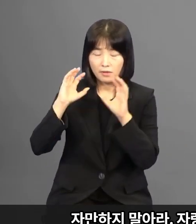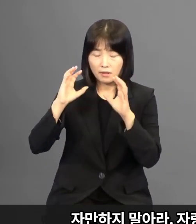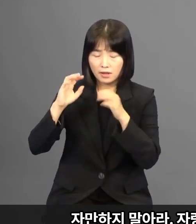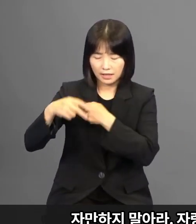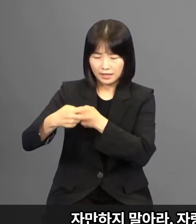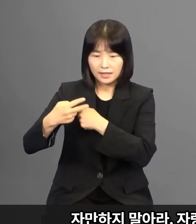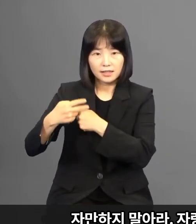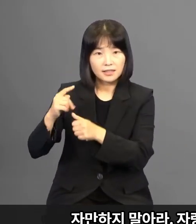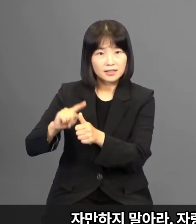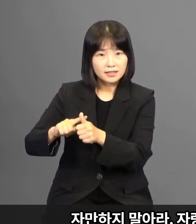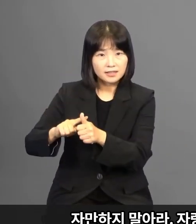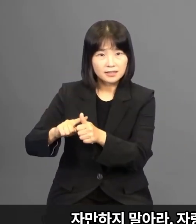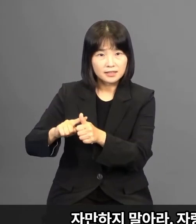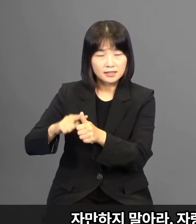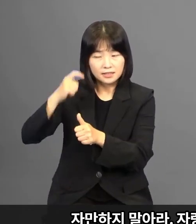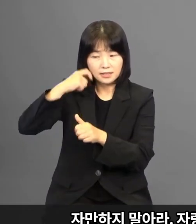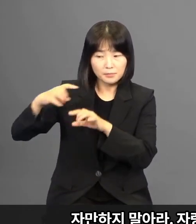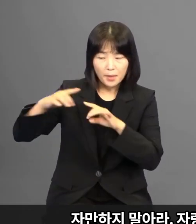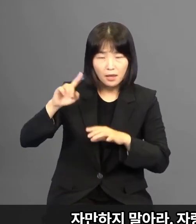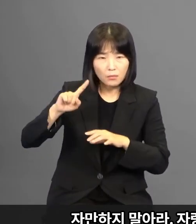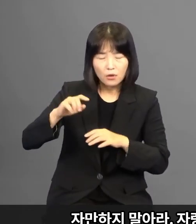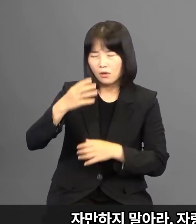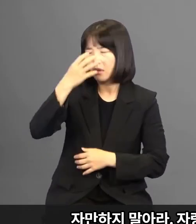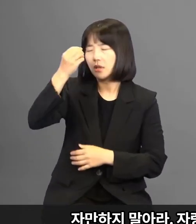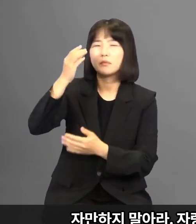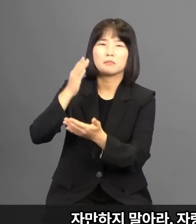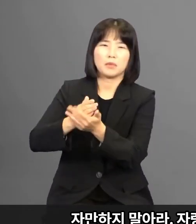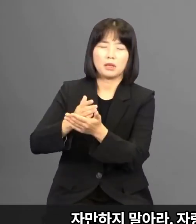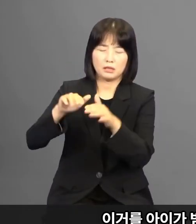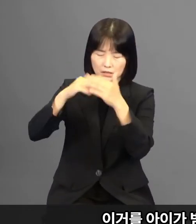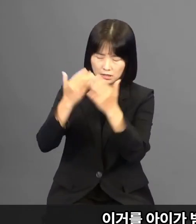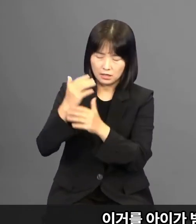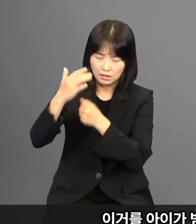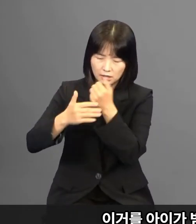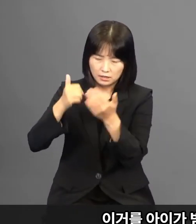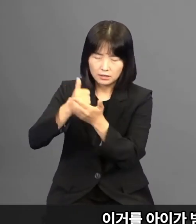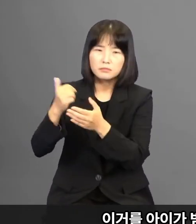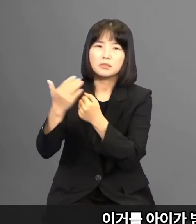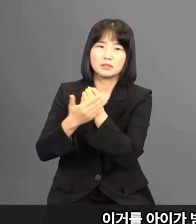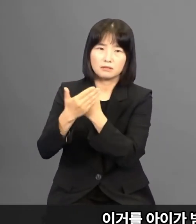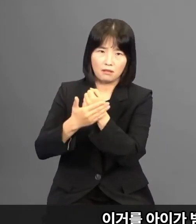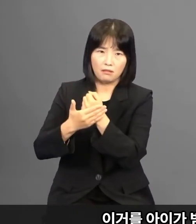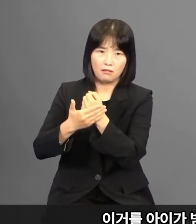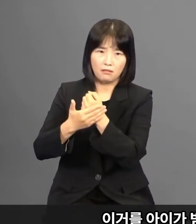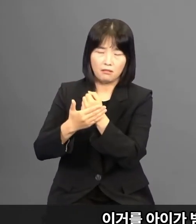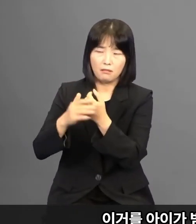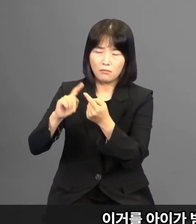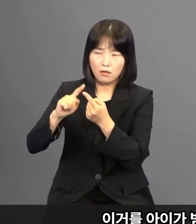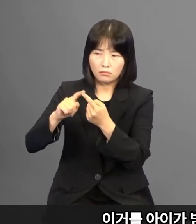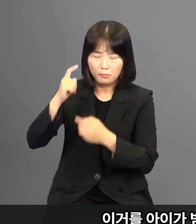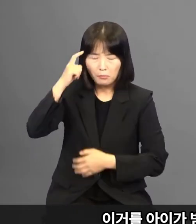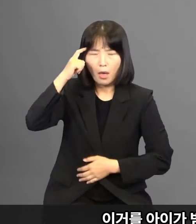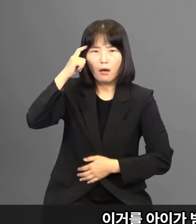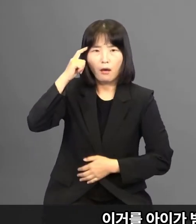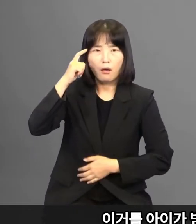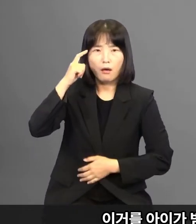자랑하지 말아라. 다 하나님의 은혜다. 이거를 아이가 받았다는 게 너무 귀한 거예요.